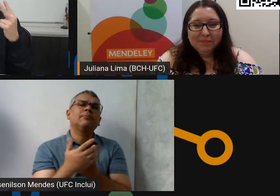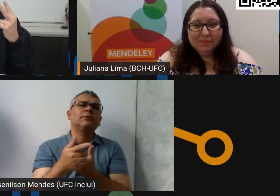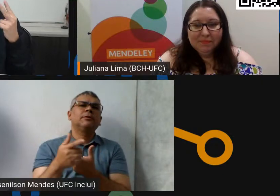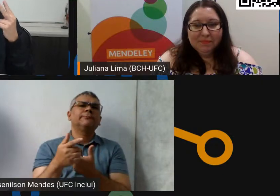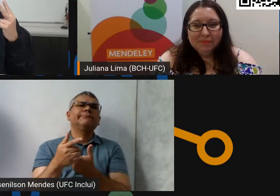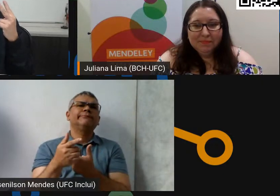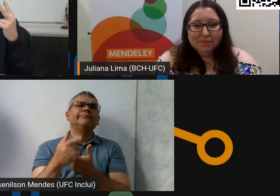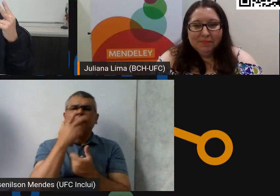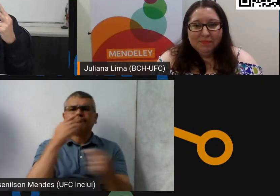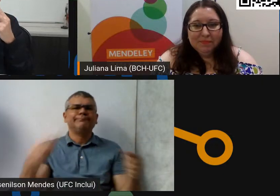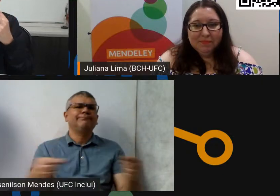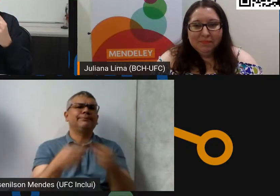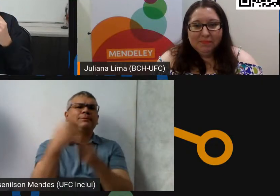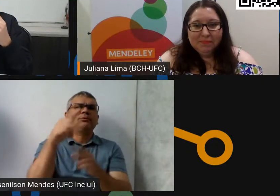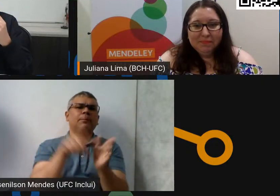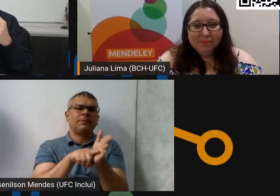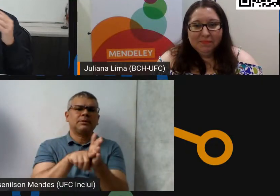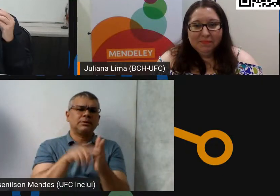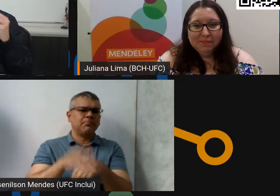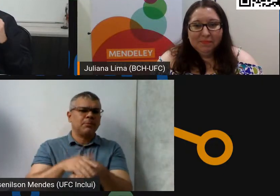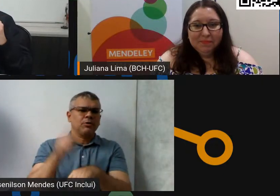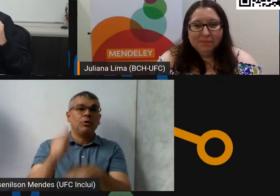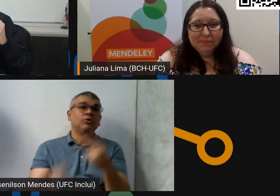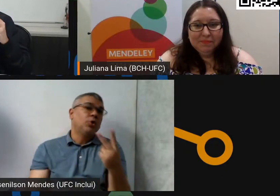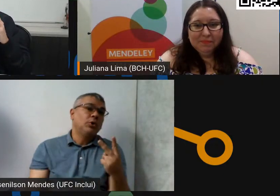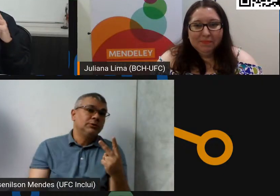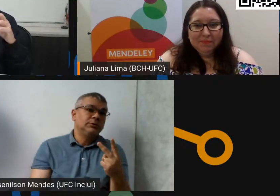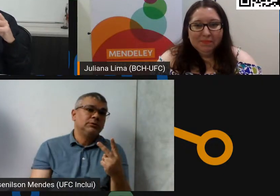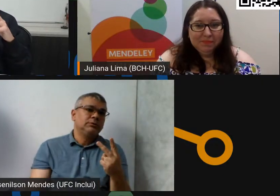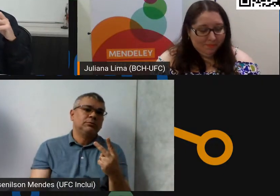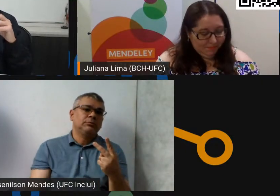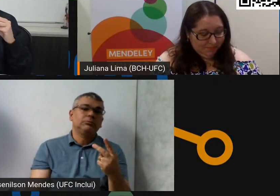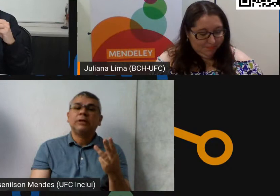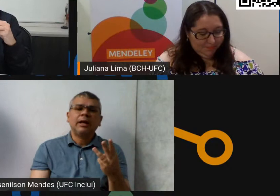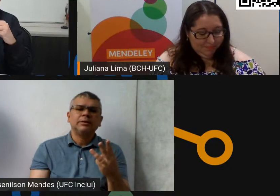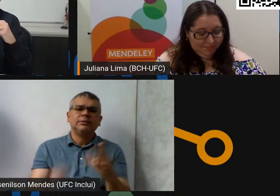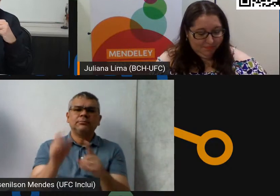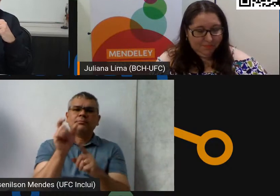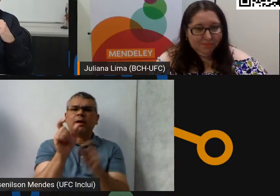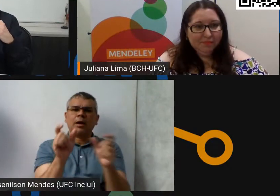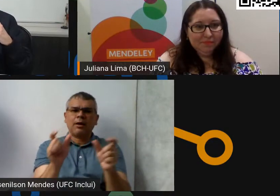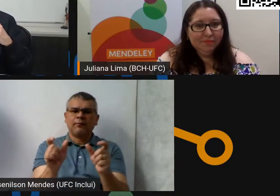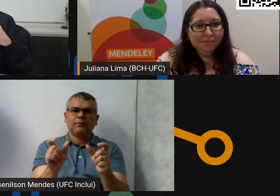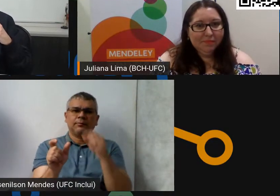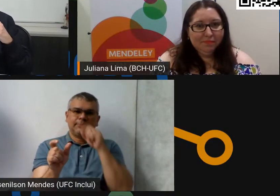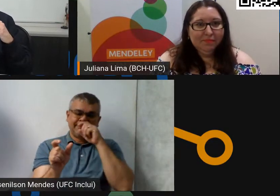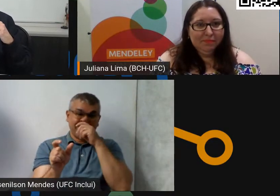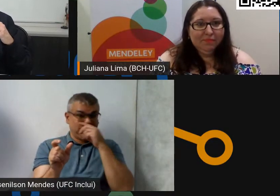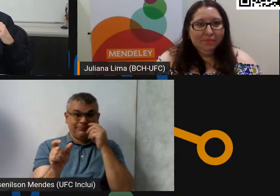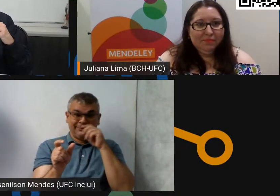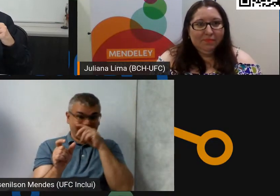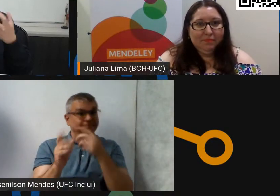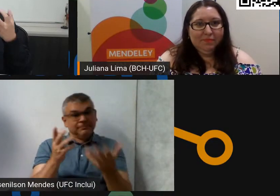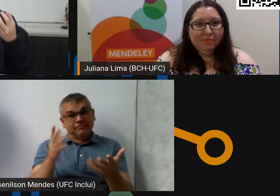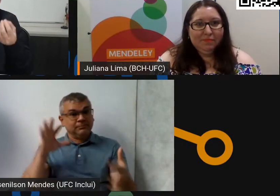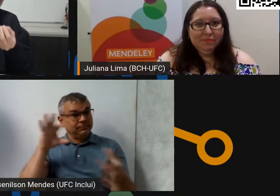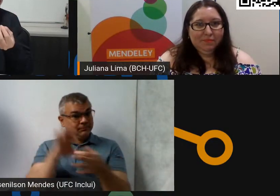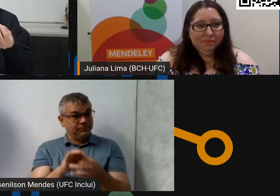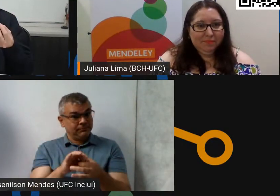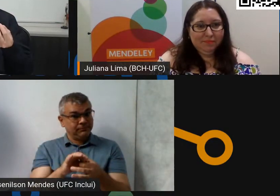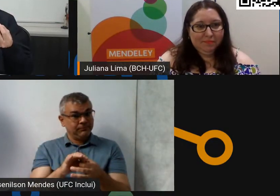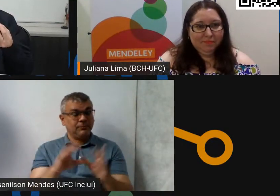melhor definem a sua pesquisa. Ele tem que saber. Normalmente, esses termos vão estar ligados à conclusão e